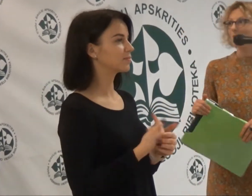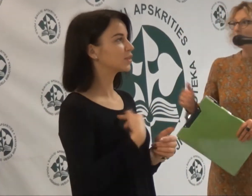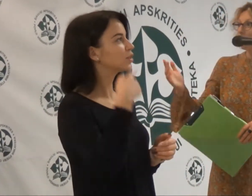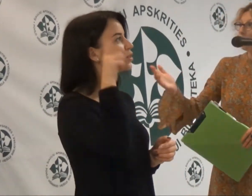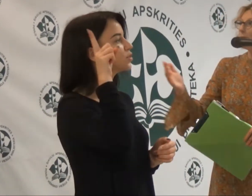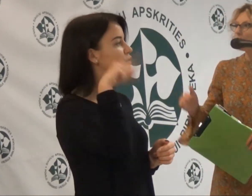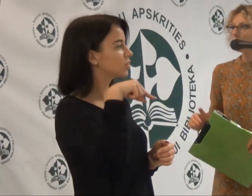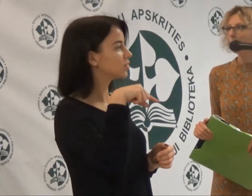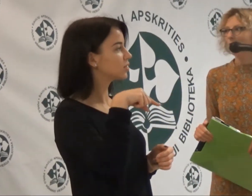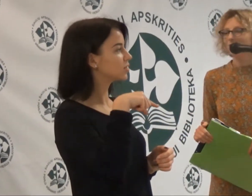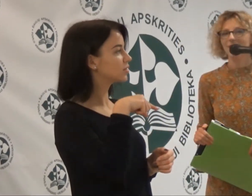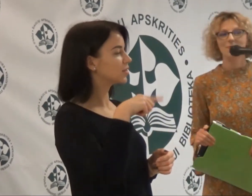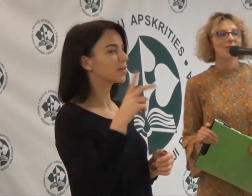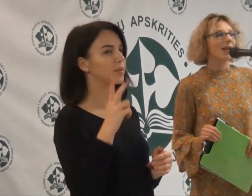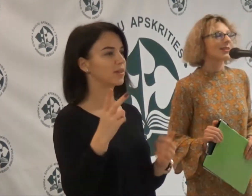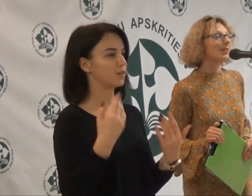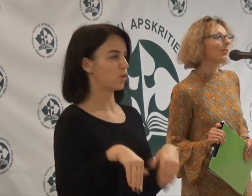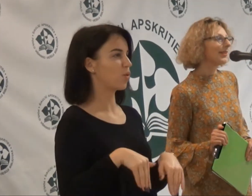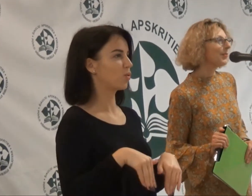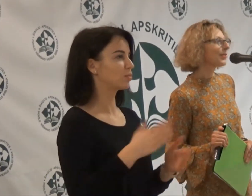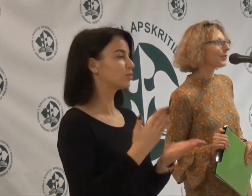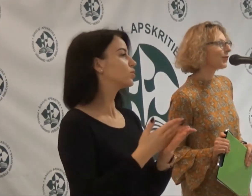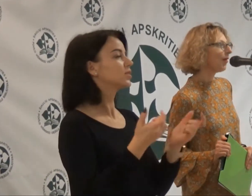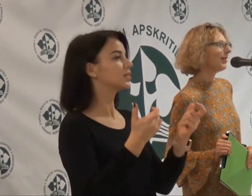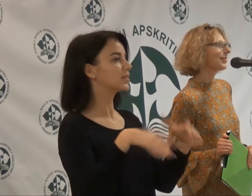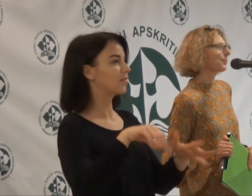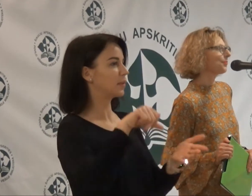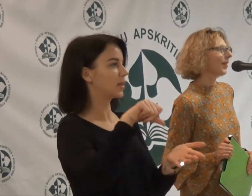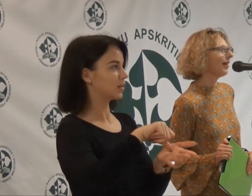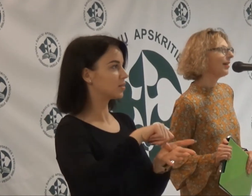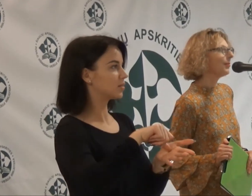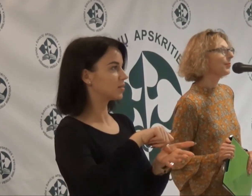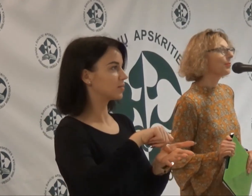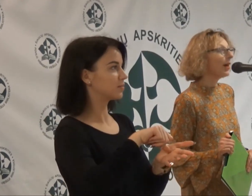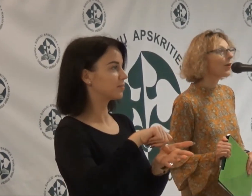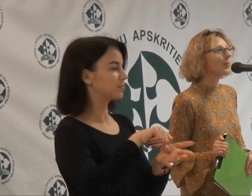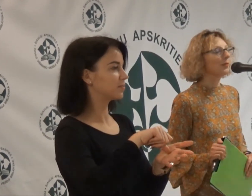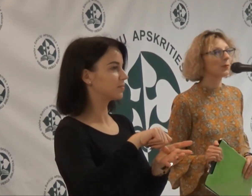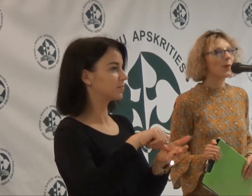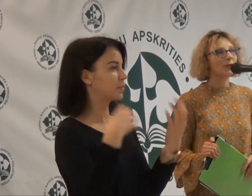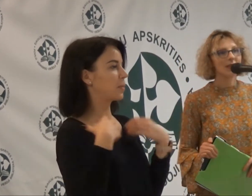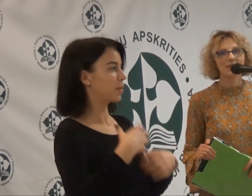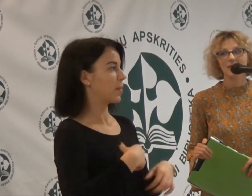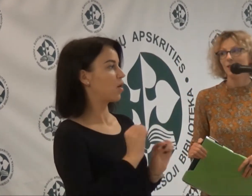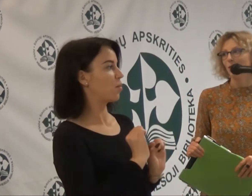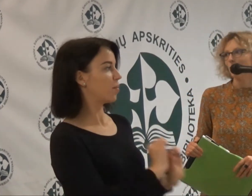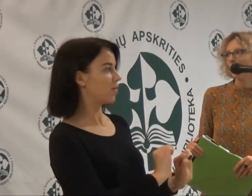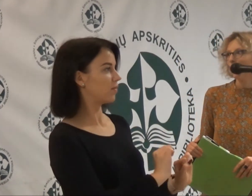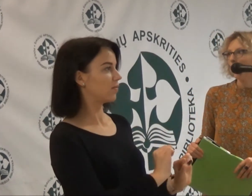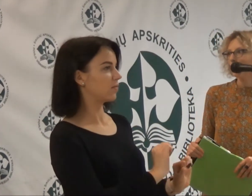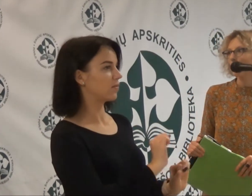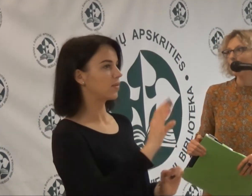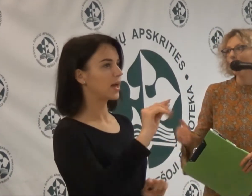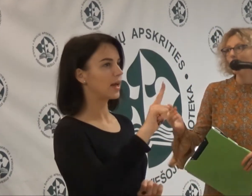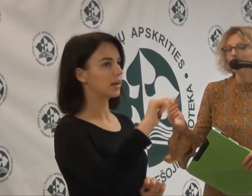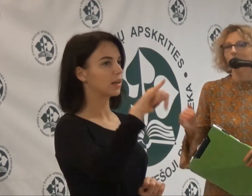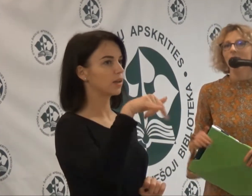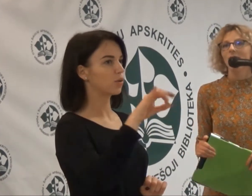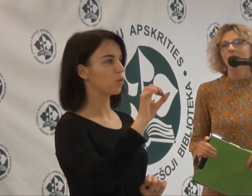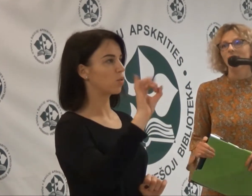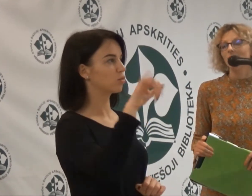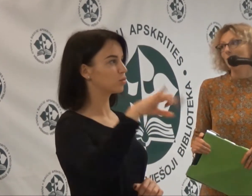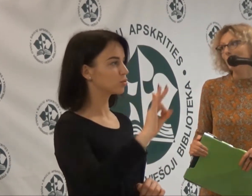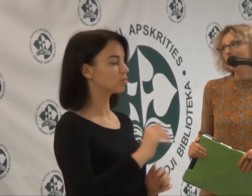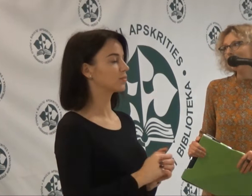žinau, kad čia jau mačiau, yra savivaldybės atstovas, mero pavaduotojas Egidijus Elijošius ir